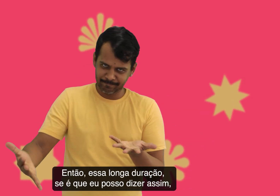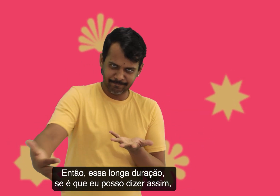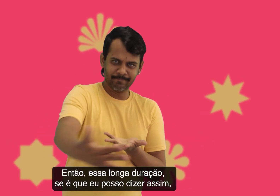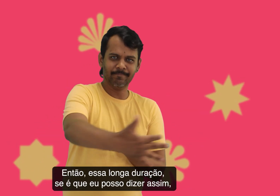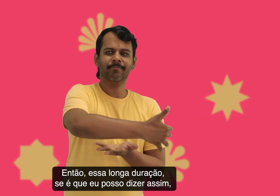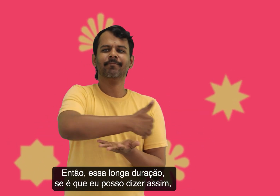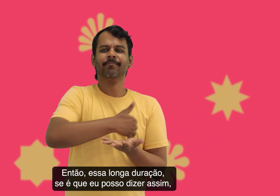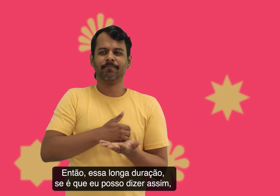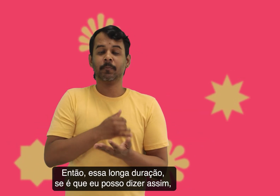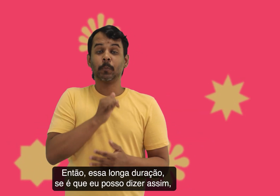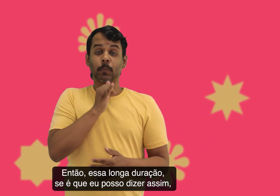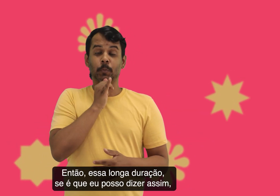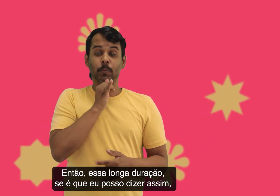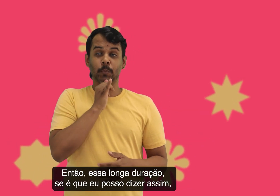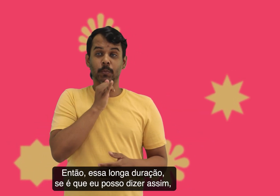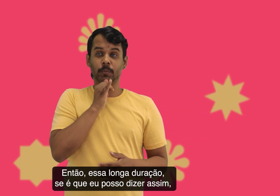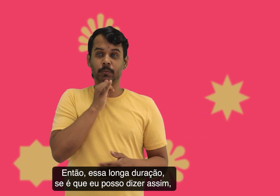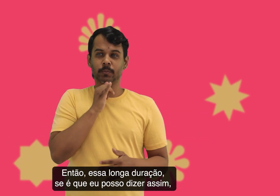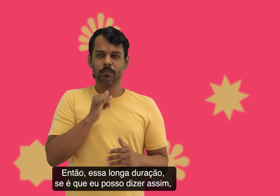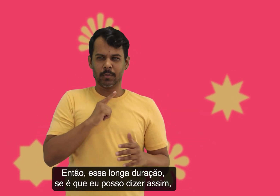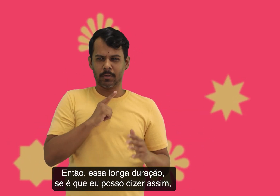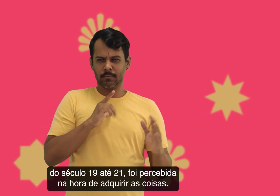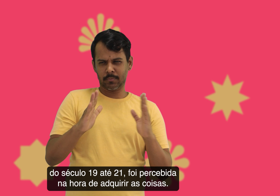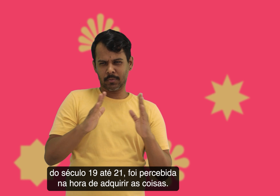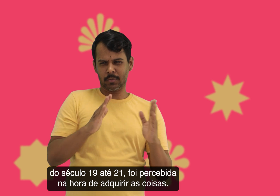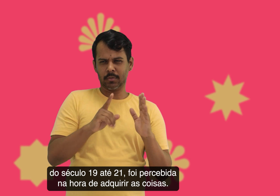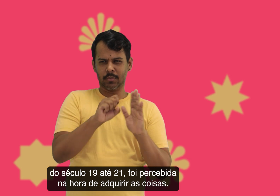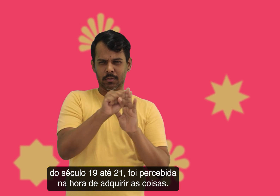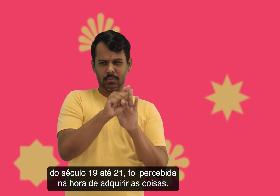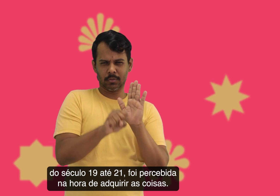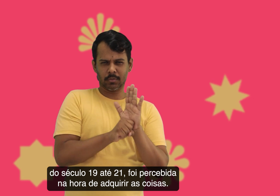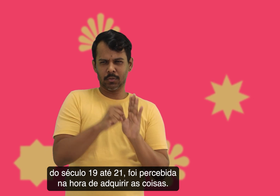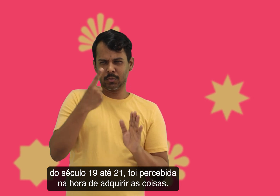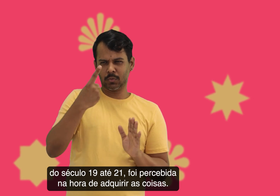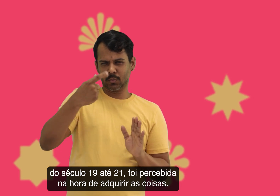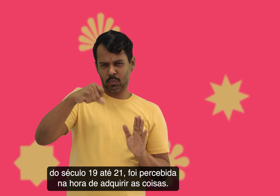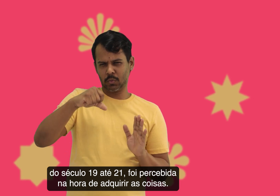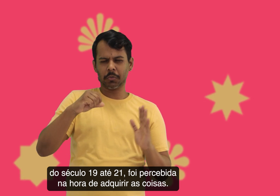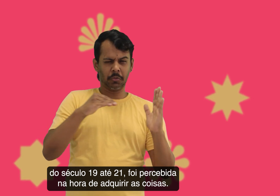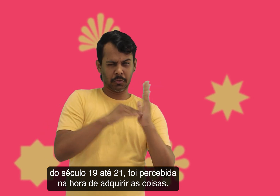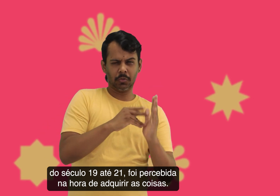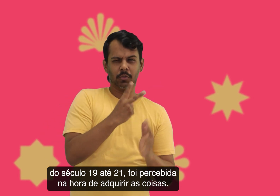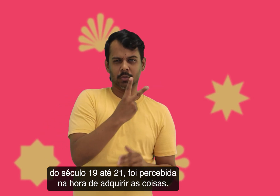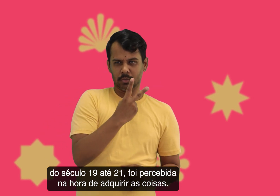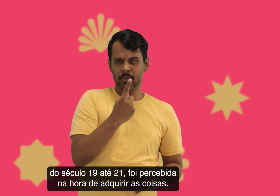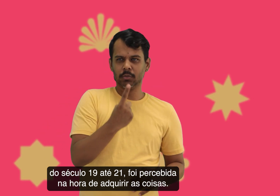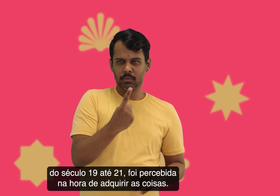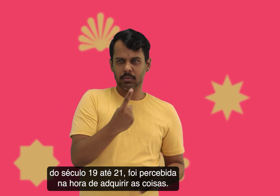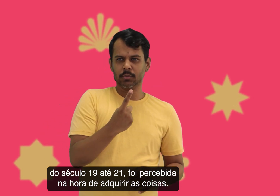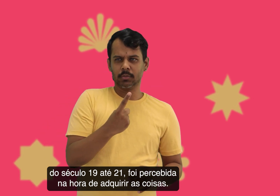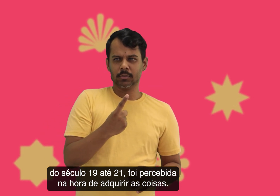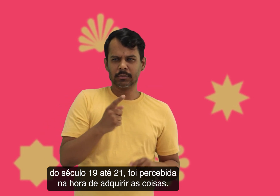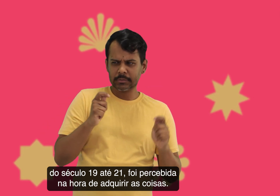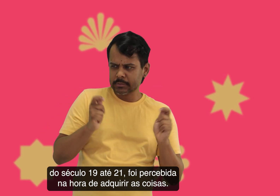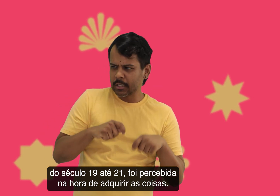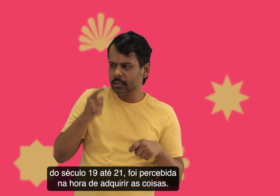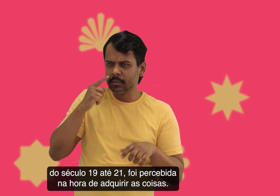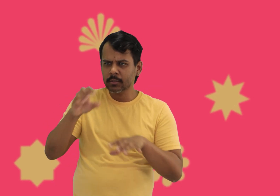longa duração, se é que eu posso dizer assim, né, do século XIX até 21, foi percebida na hora de adquirir as